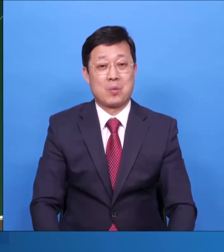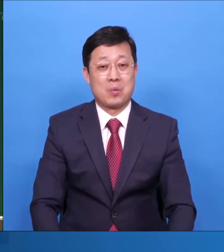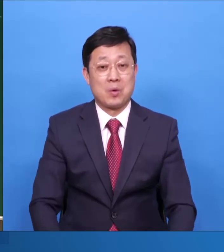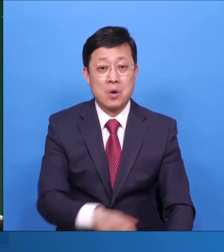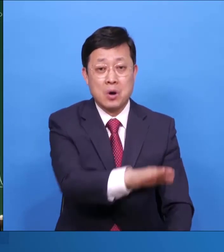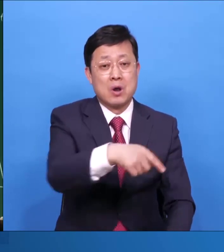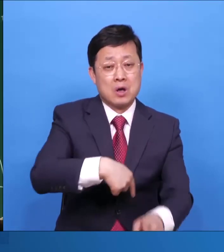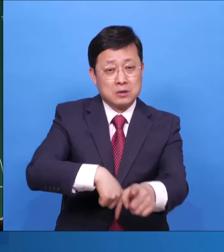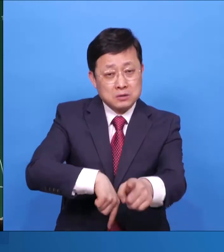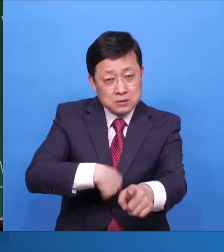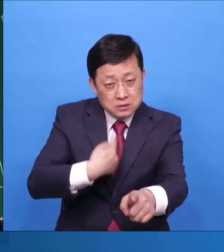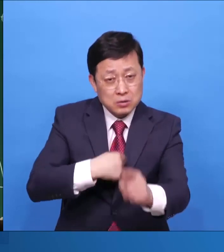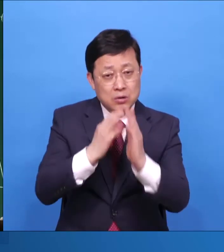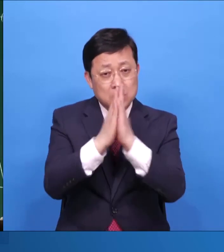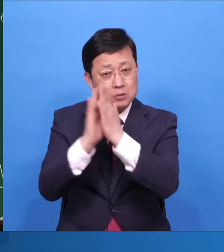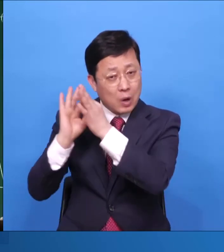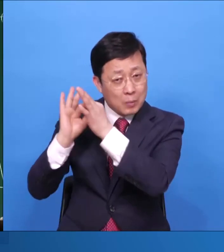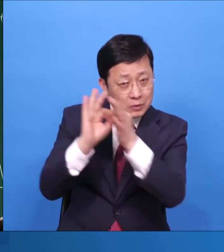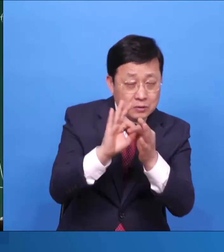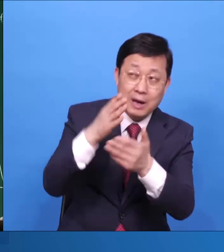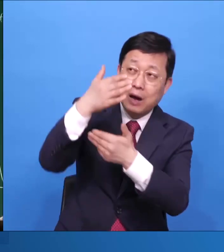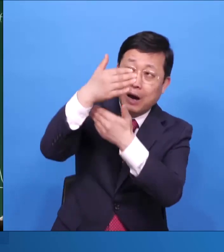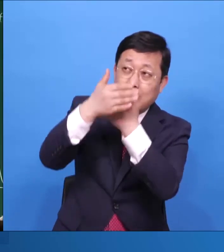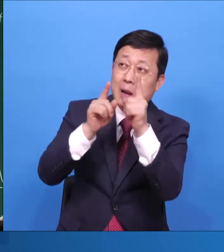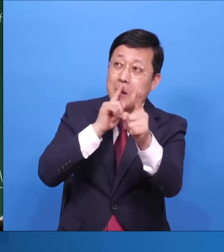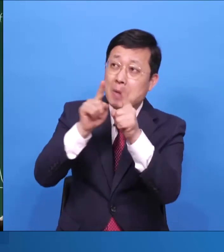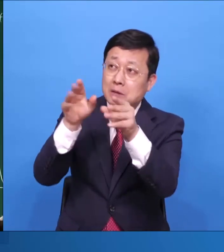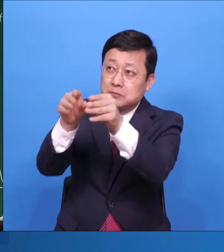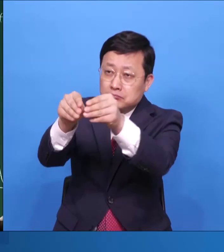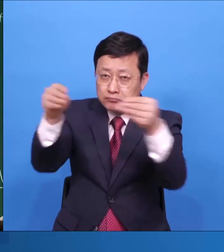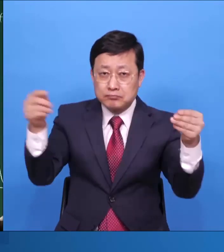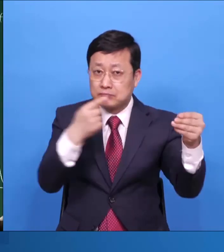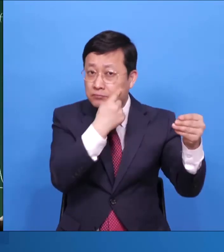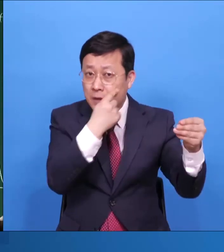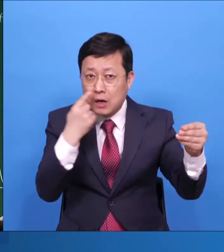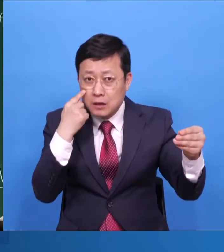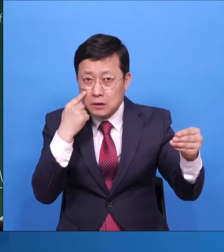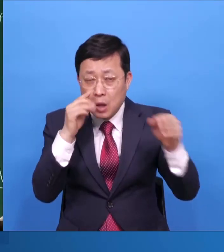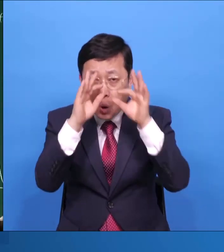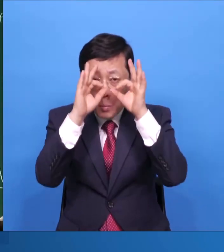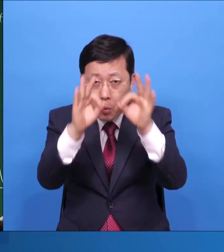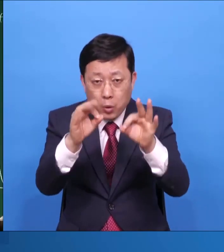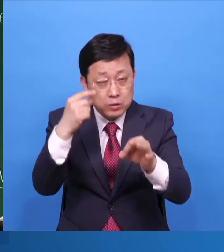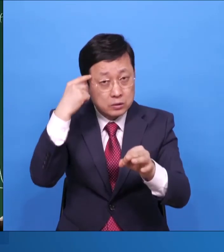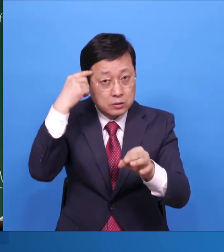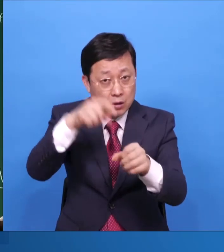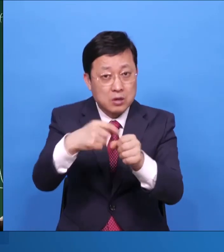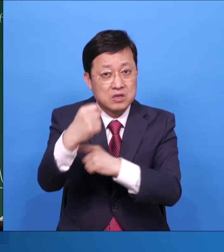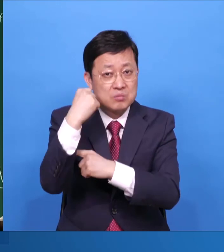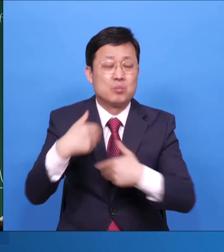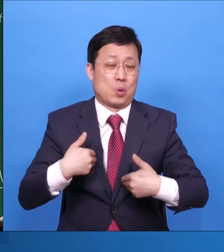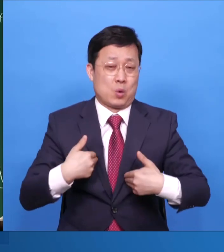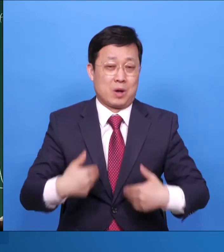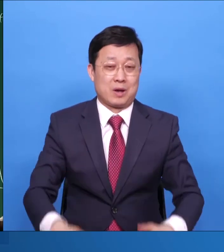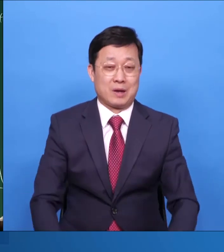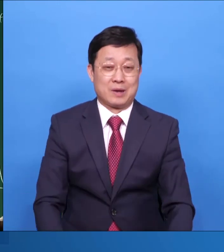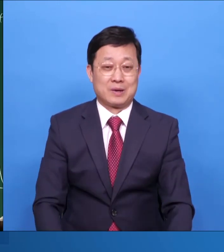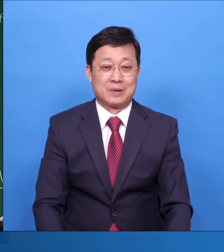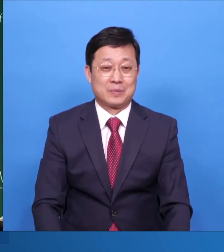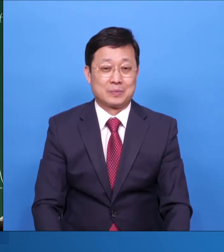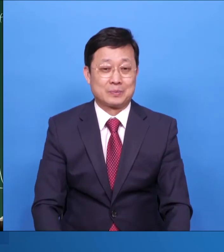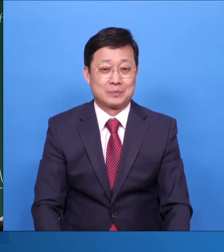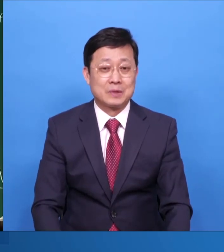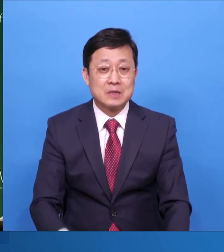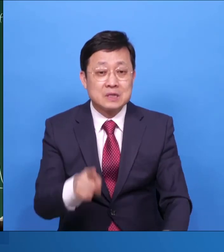여러분이 스스로 기도하면서 하나님의 말씀에 뭐라고 돼 있냐, 그죠? Ustedes orando por sí mismos tienen que ver qué es lo que la palabra de Dios dice concerniente.